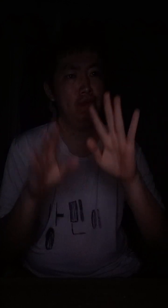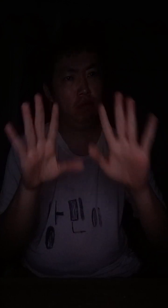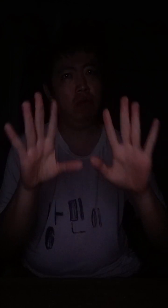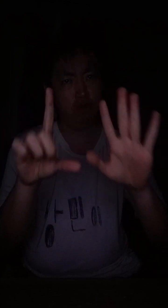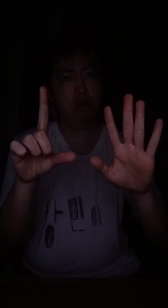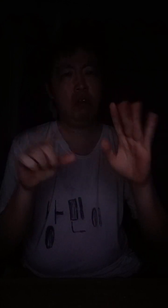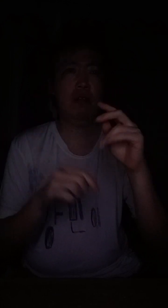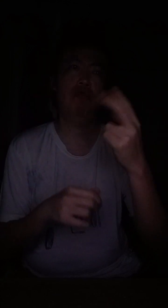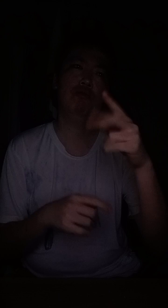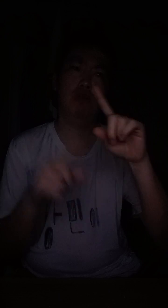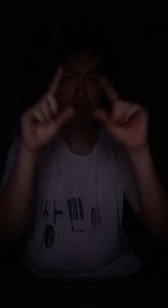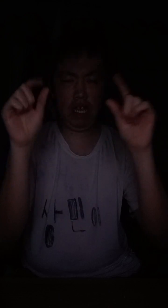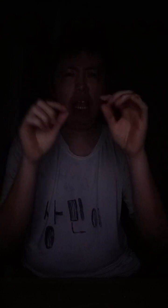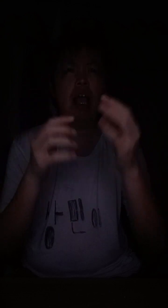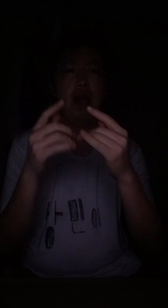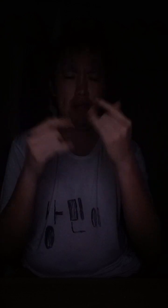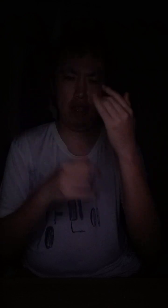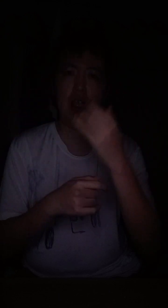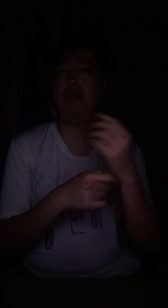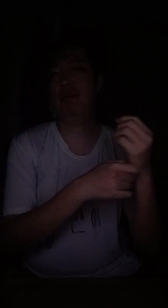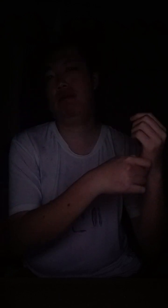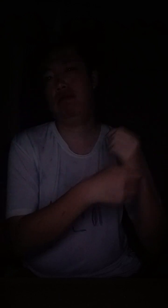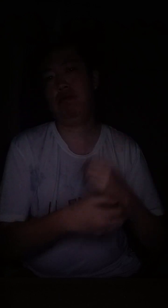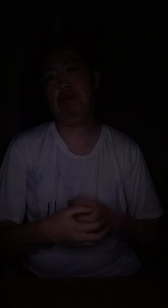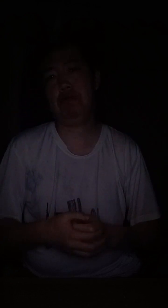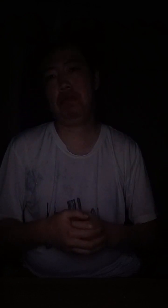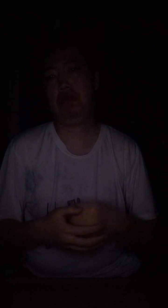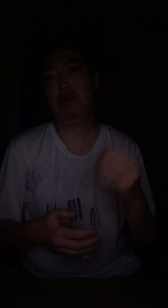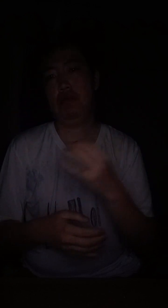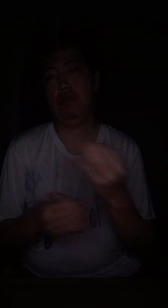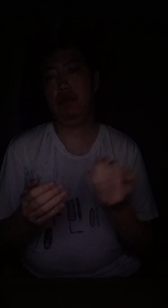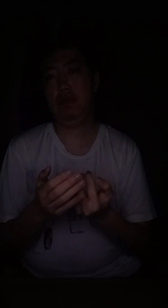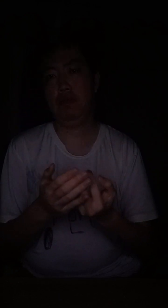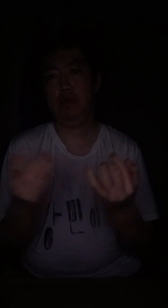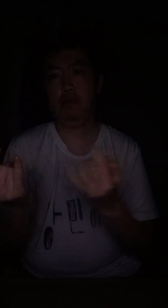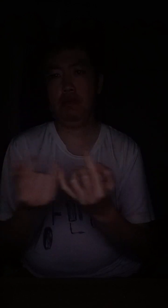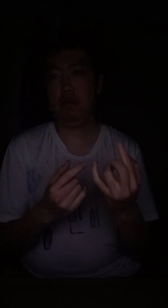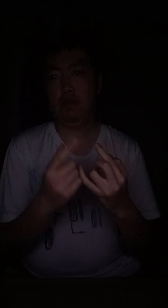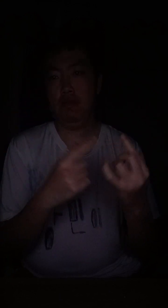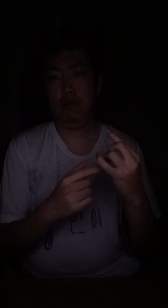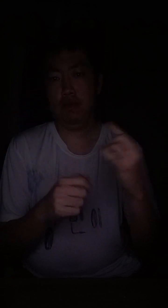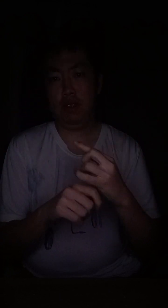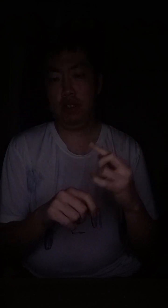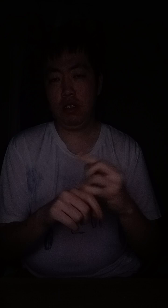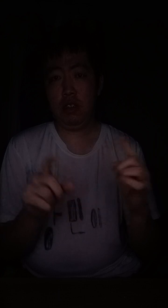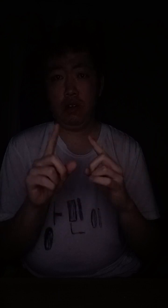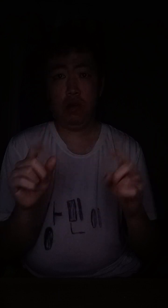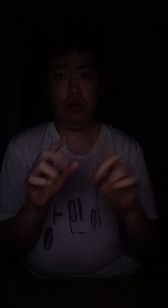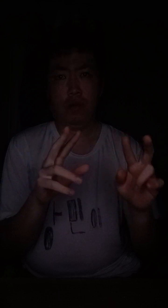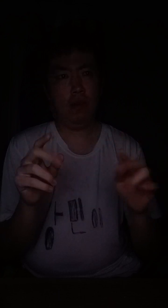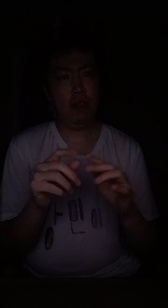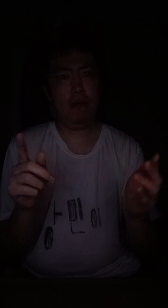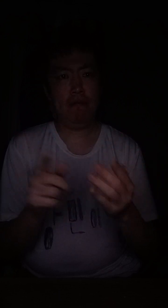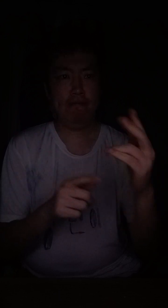17명도 불법 카메라에 담겼습니다. 확인된 기간만 지난 2020년부터 3년이 넘었고 파일도